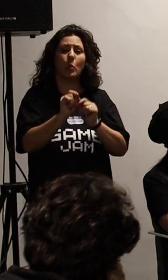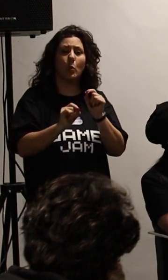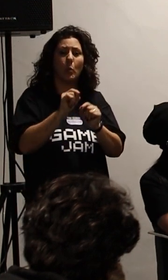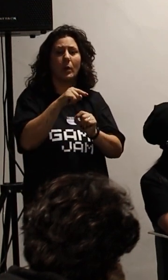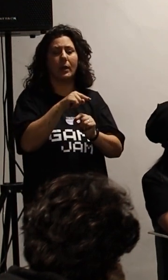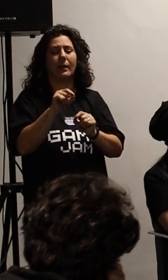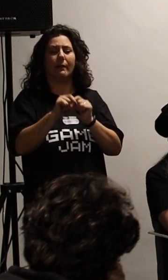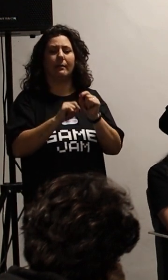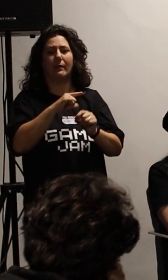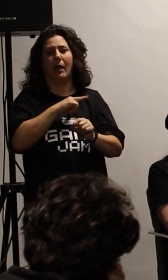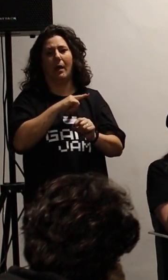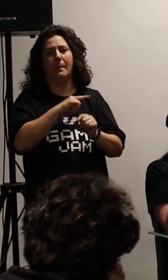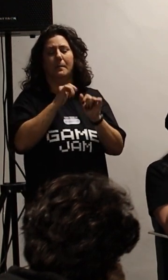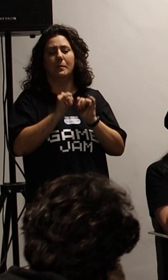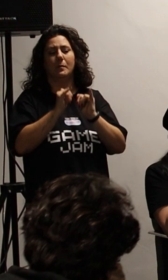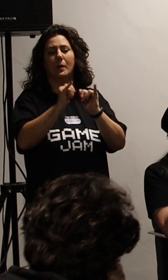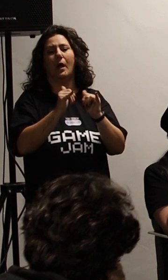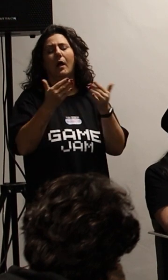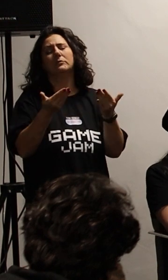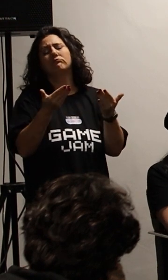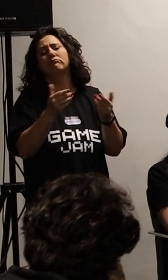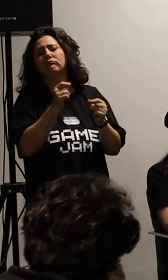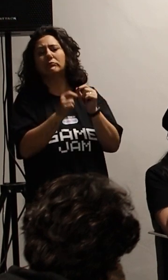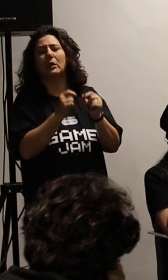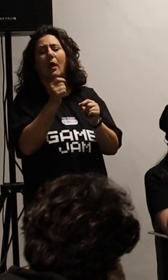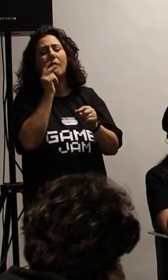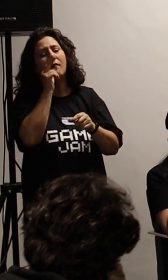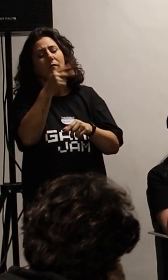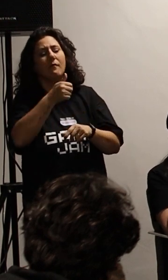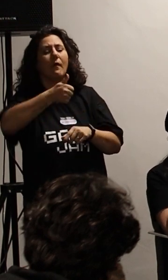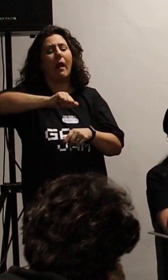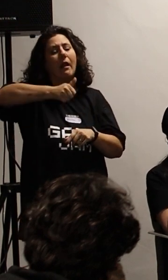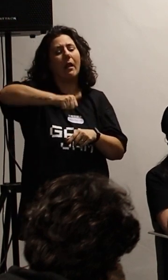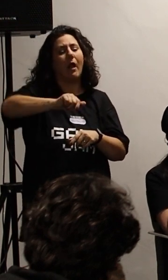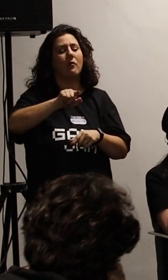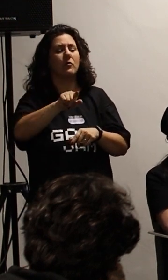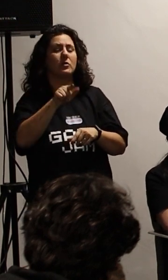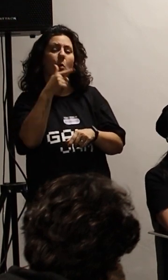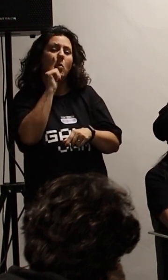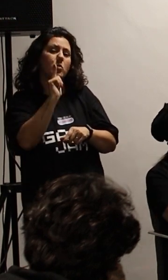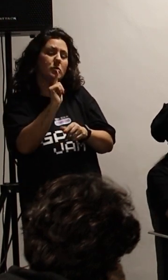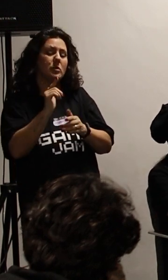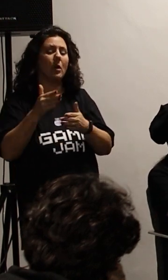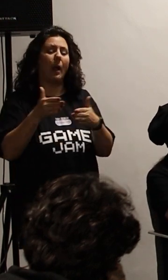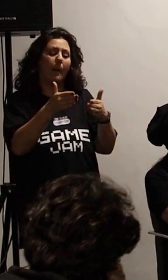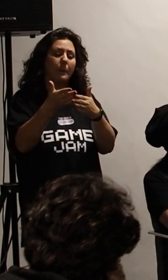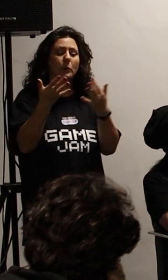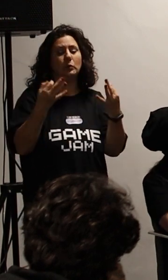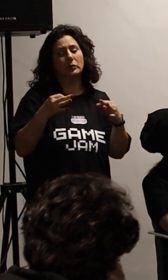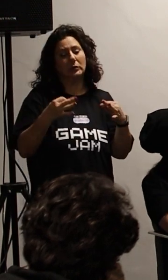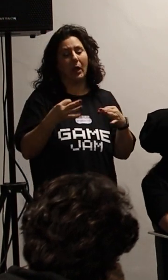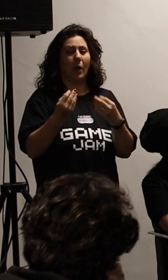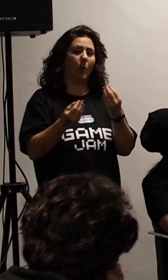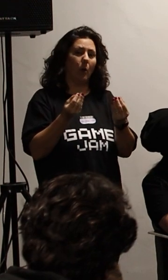também são interessantes, até para a pessoa poder avaliar seu portfólio, saber se você está no caminho certo. Isso é bastante importante.